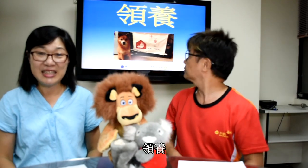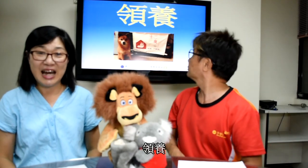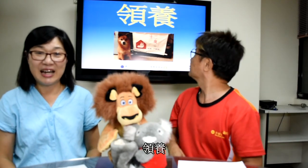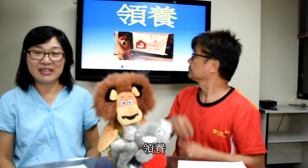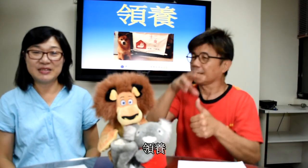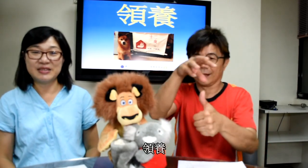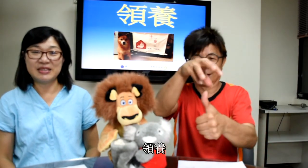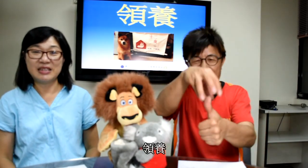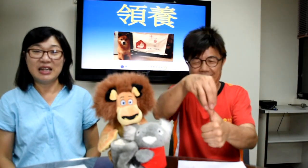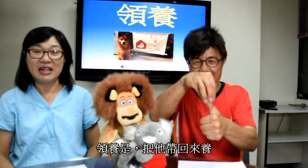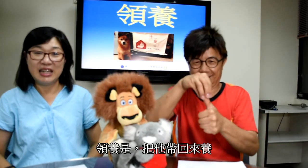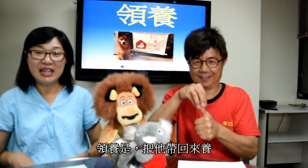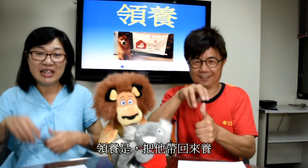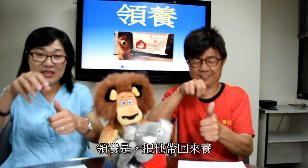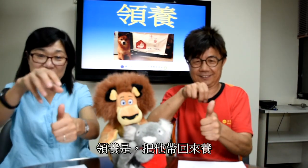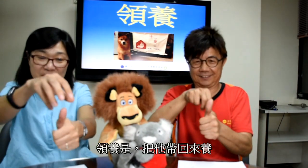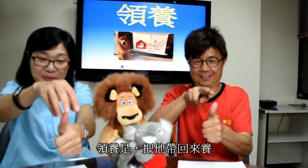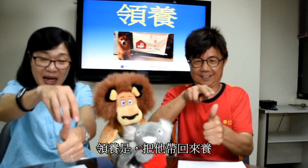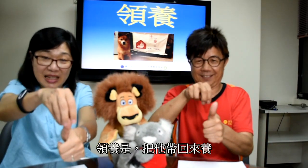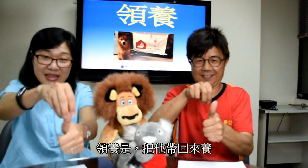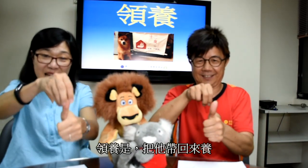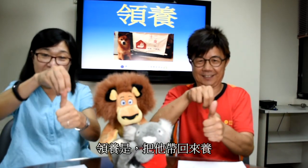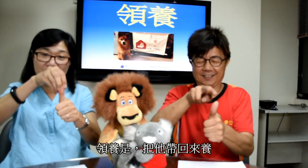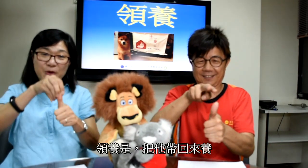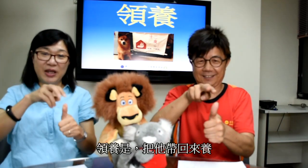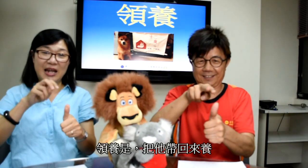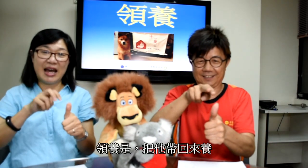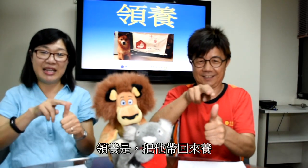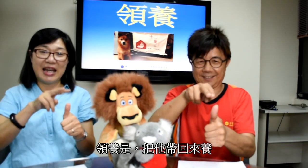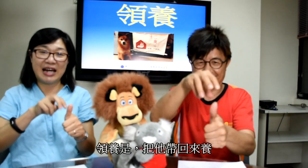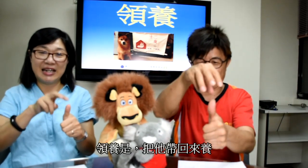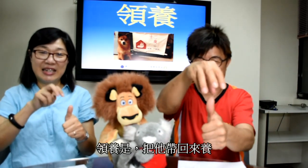养，领养是把它带回来养。